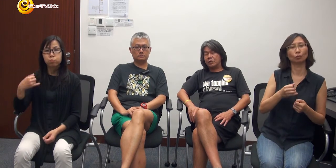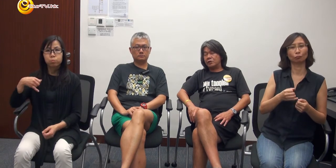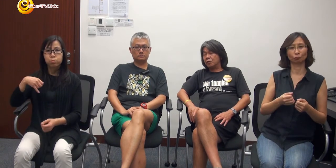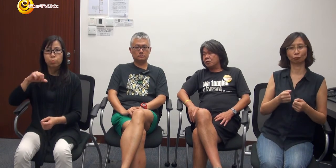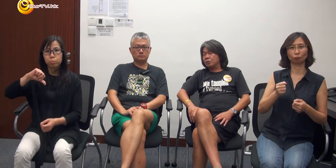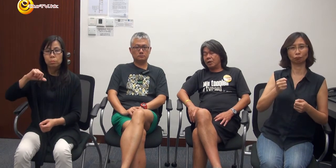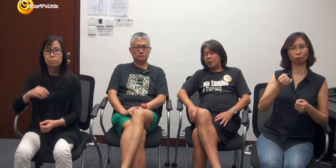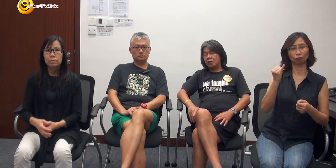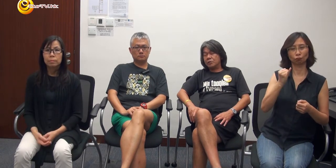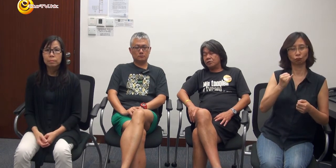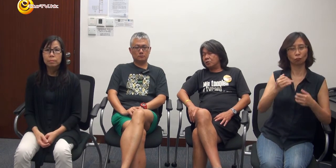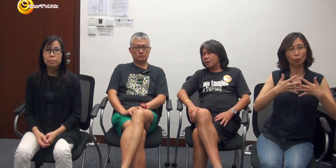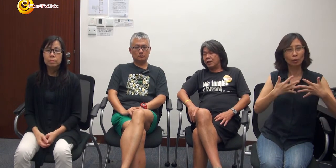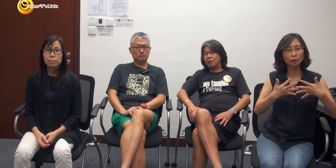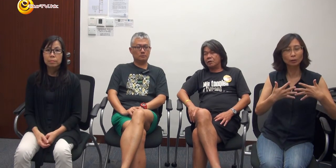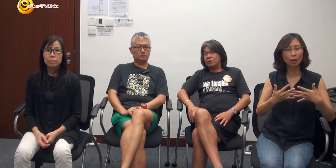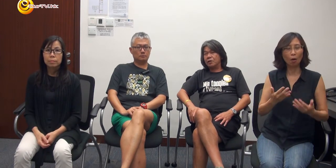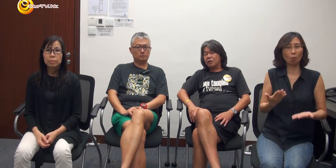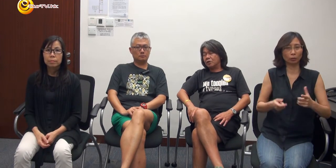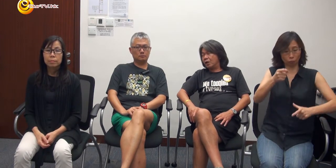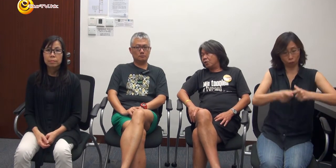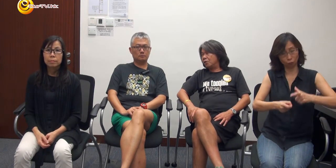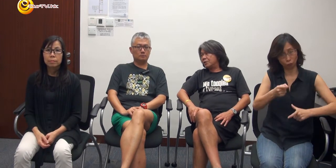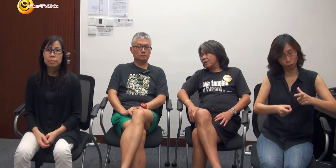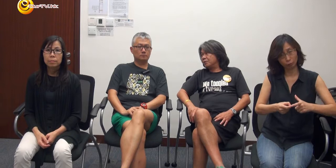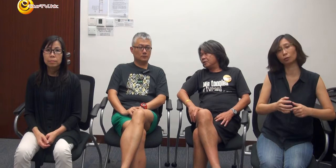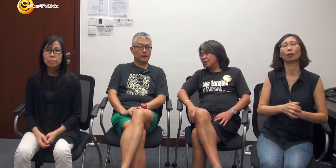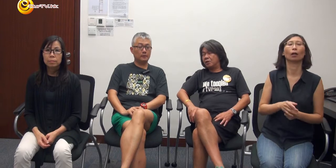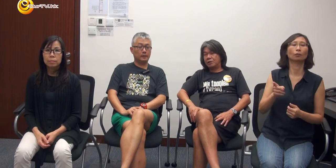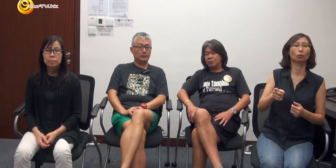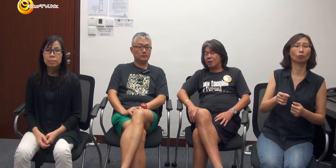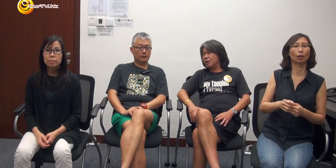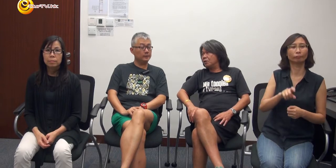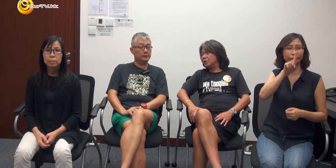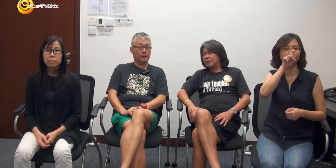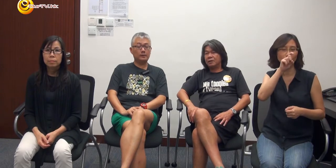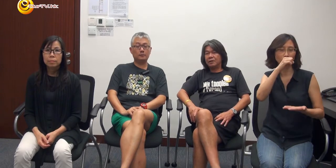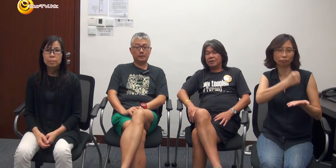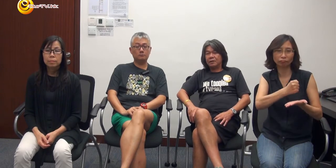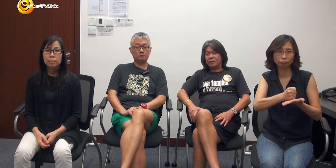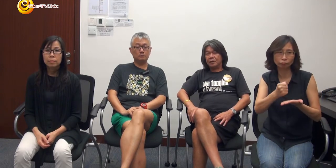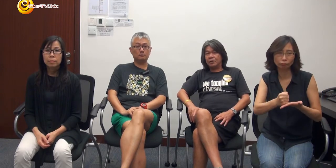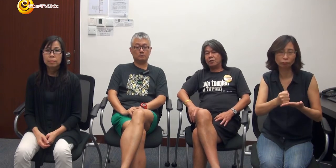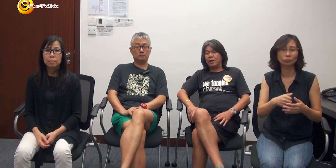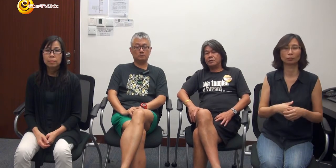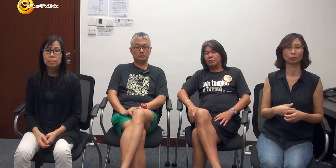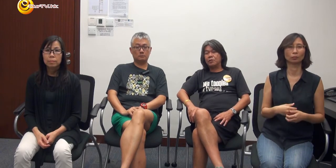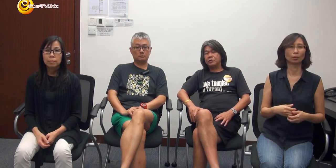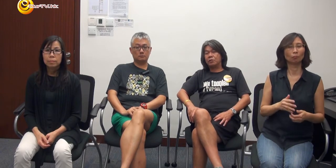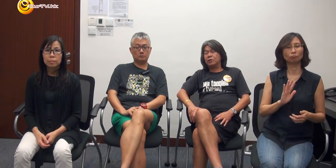程序公義出咗問題，佢就係個 rubber stamp 嚟嘅啫。 係啊係啊，係佢承認係啊係啊。 係咪？如果唔係嘅時候，不如叫呢